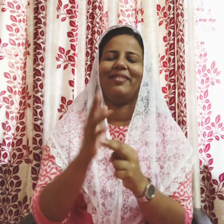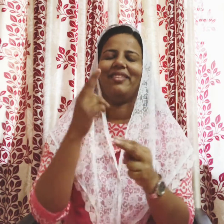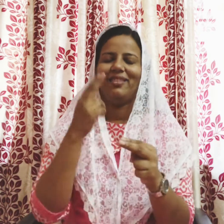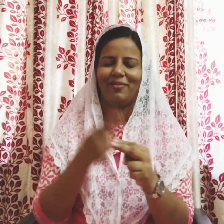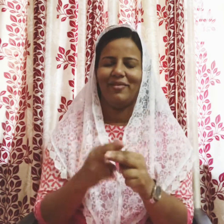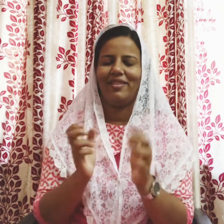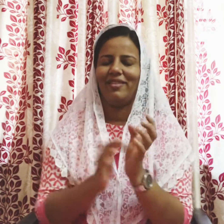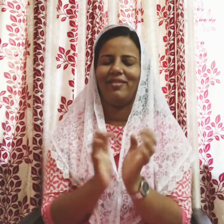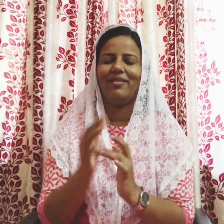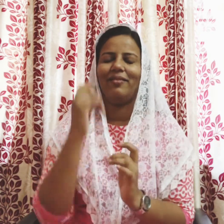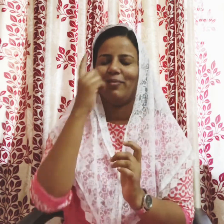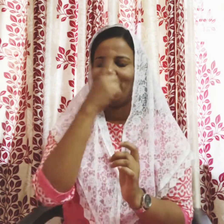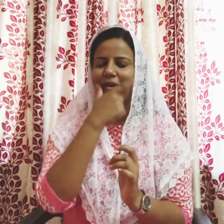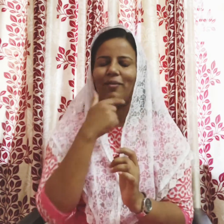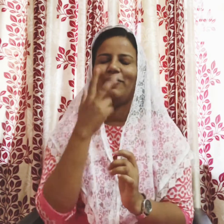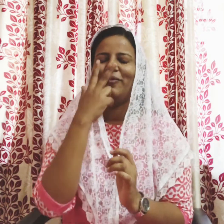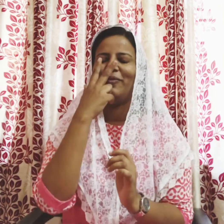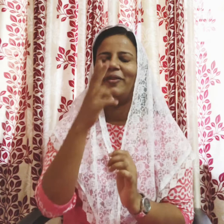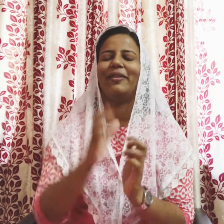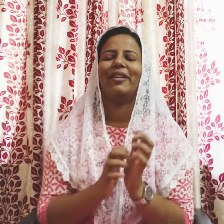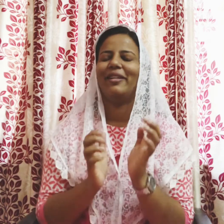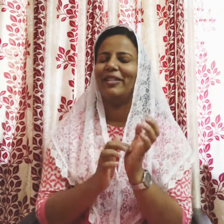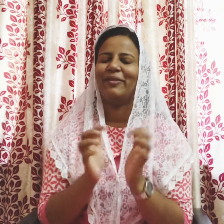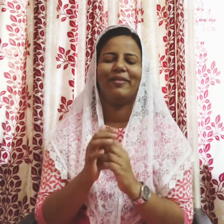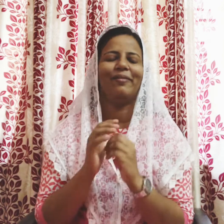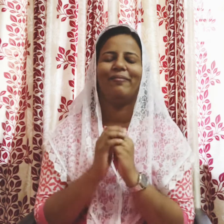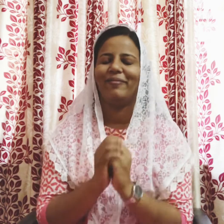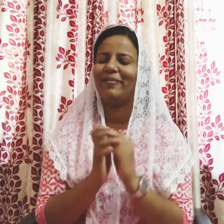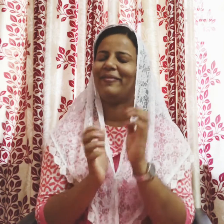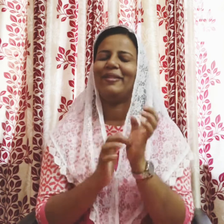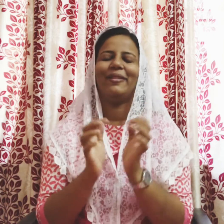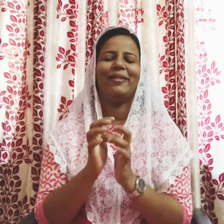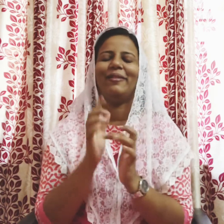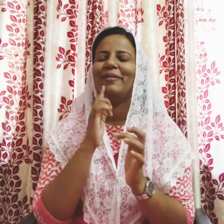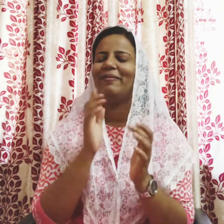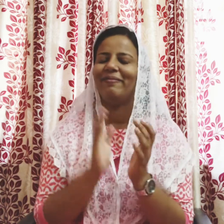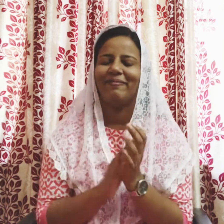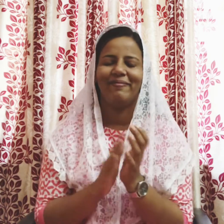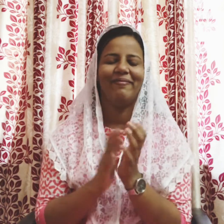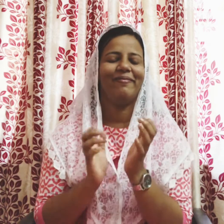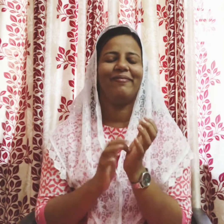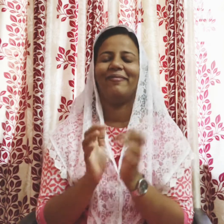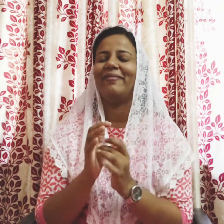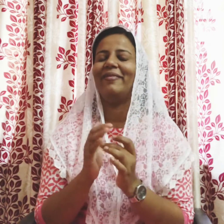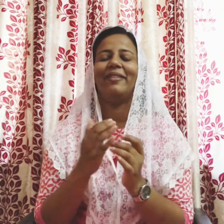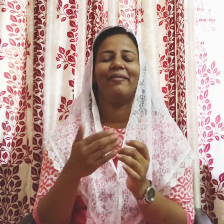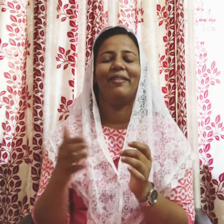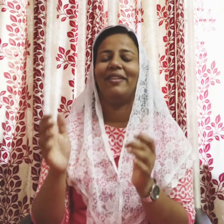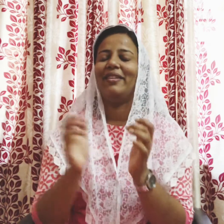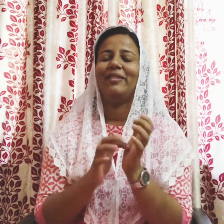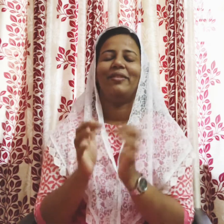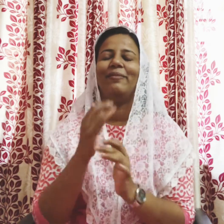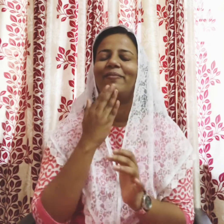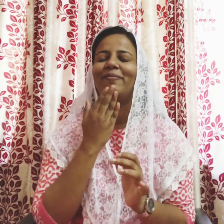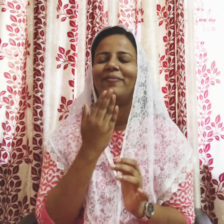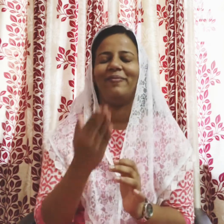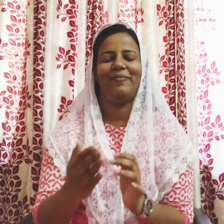നാമത്തിൽ അങ്ങയുടെ പൊന്മുഖത്തേക്ക് നോക്കുന്നു. പാപ്പ, ഞങ്ങളങ്ങേ ആരാധിക്കുന്നു, ഞങ്ങളങ്ങേ സ്തുതിക്കുന്നു, ഞങ്ങളങ്ങേ വാഴ്ത്തുന്നു, ഞങ്ങളങ്ങേക്ക് നന്ദി പറയുന്നു.